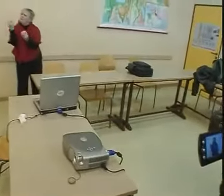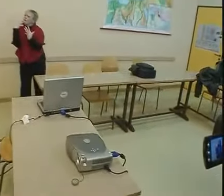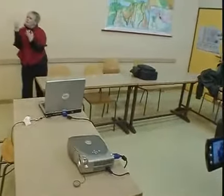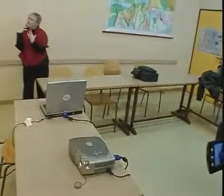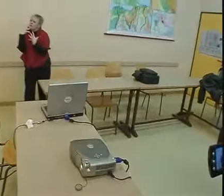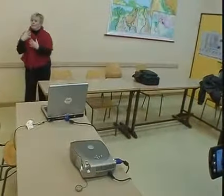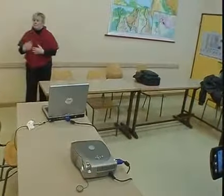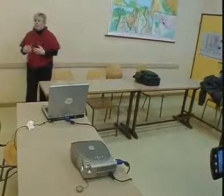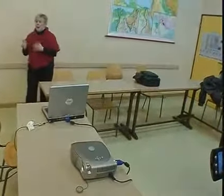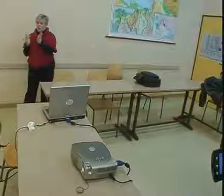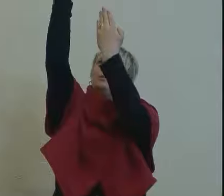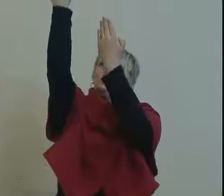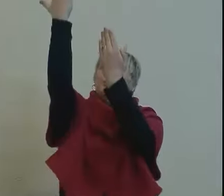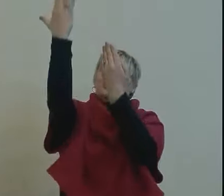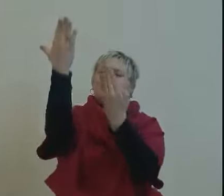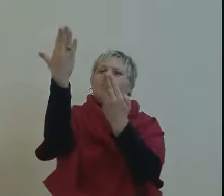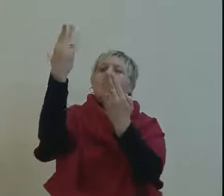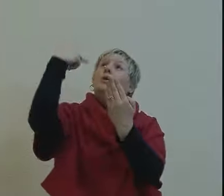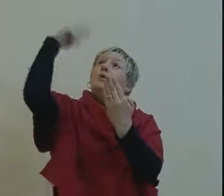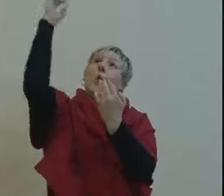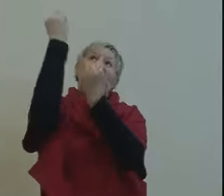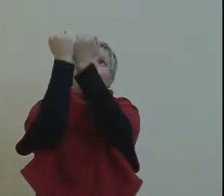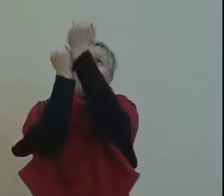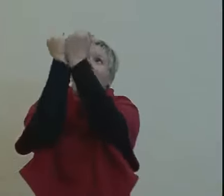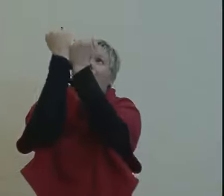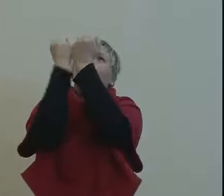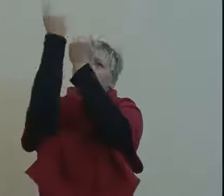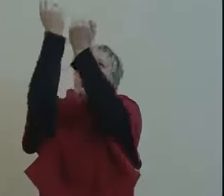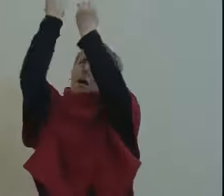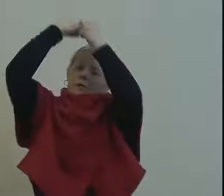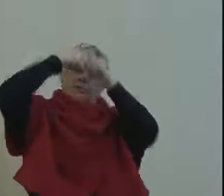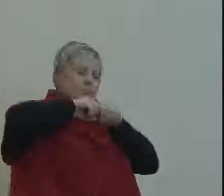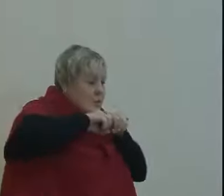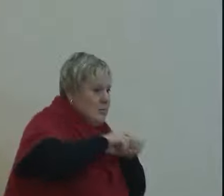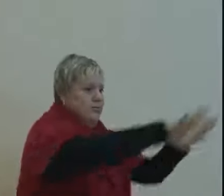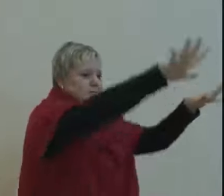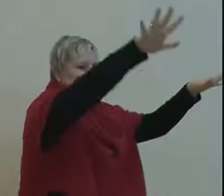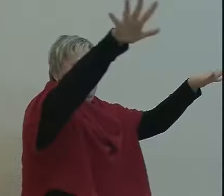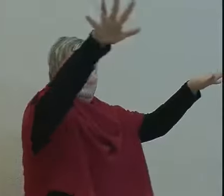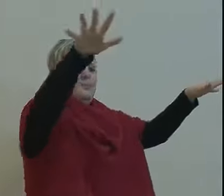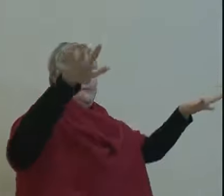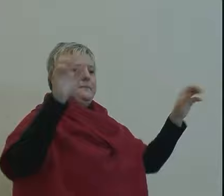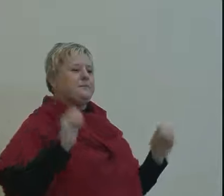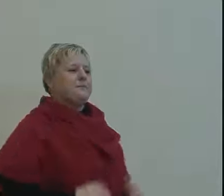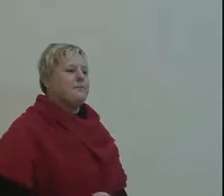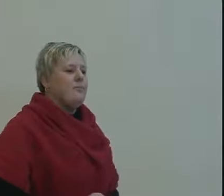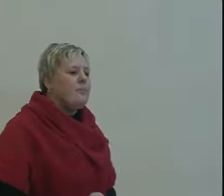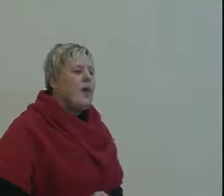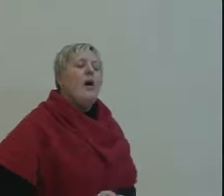encore. Des rencontres de coordination régulières ont permis d'harmoniser la méthode de traduction et le vocabulaire utilisé.